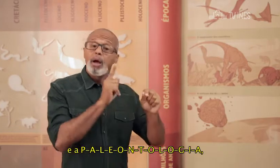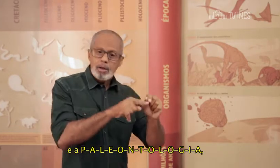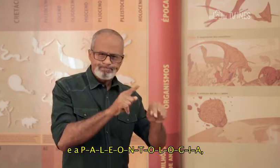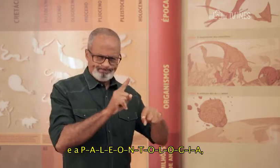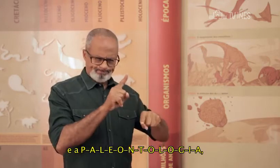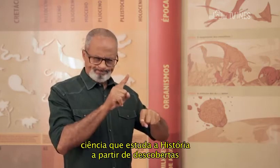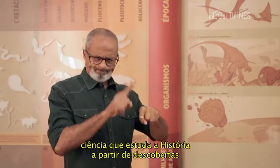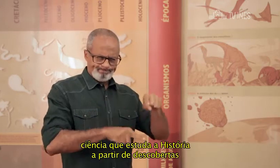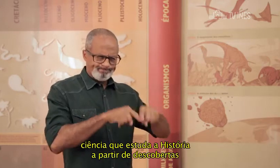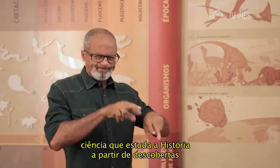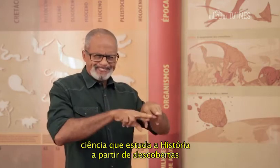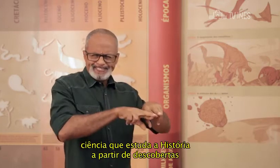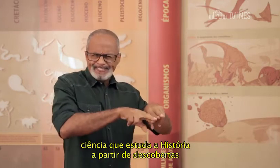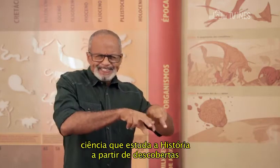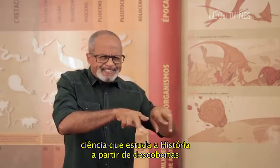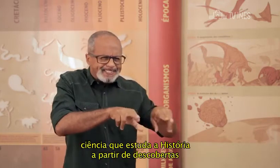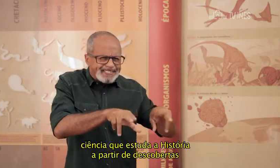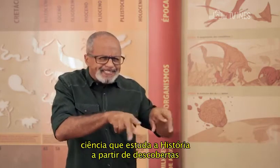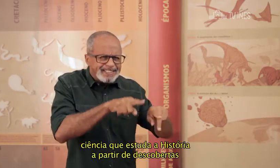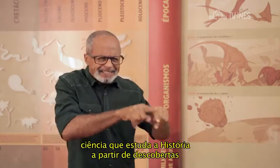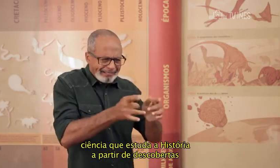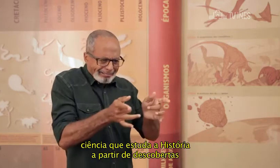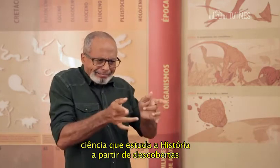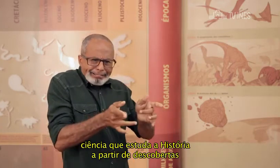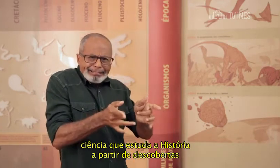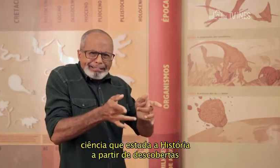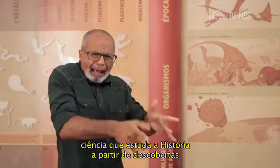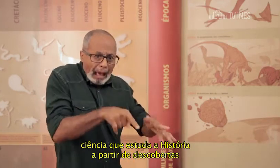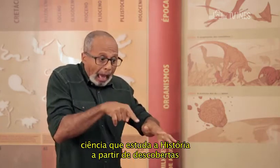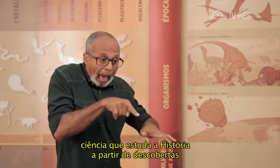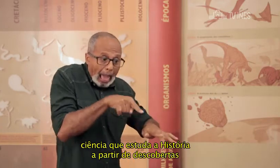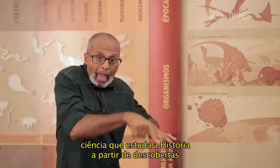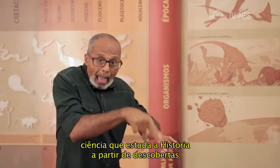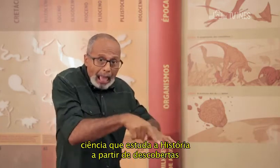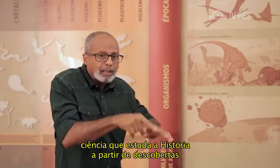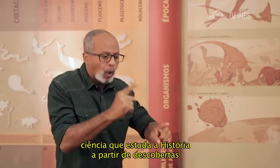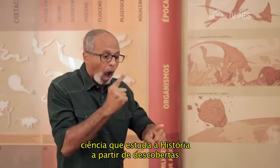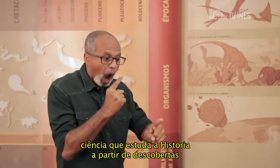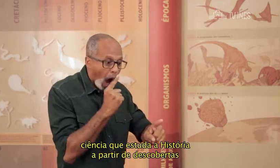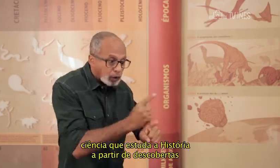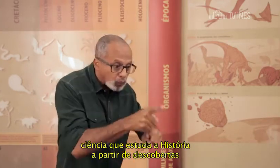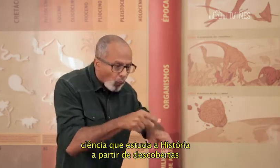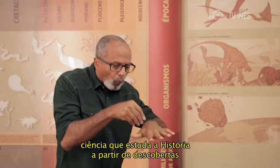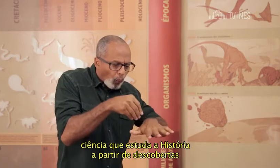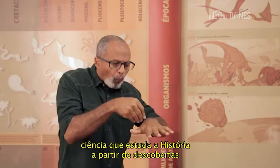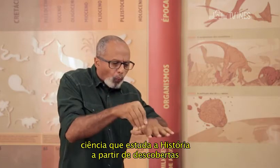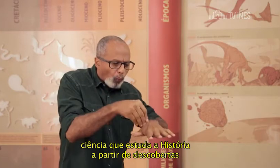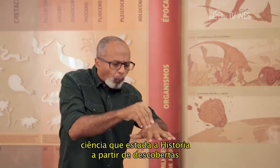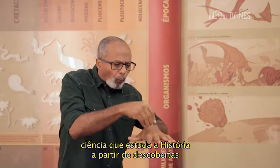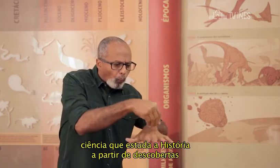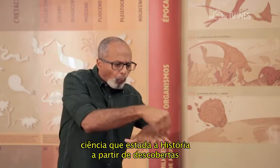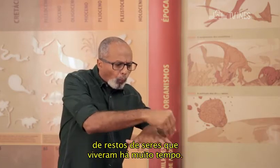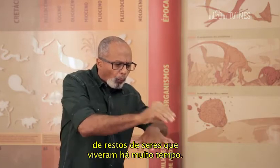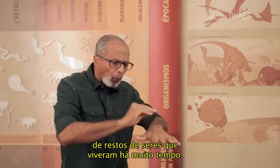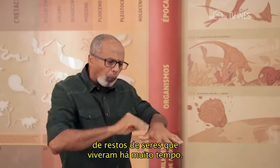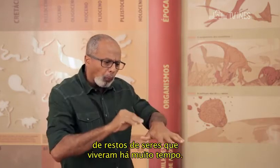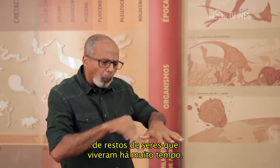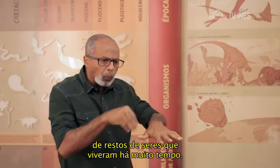Ciência que estuda a história a partir de descobertas de restos de